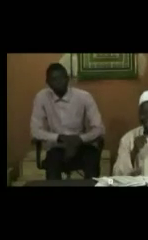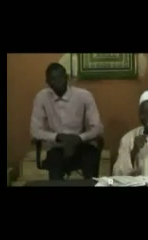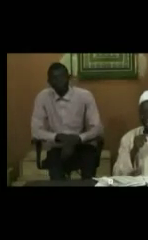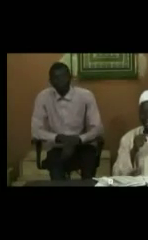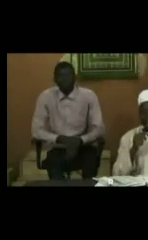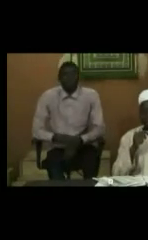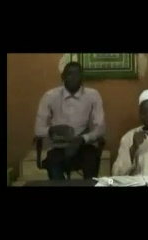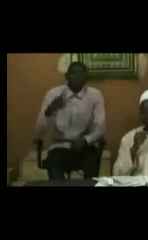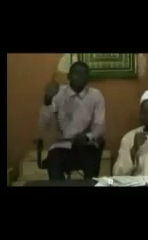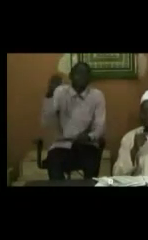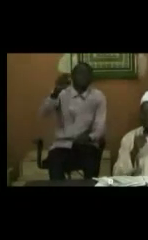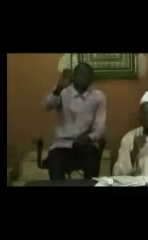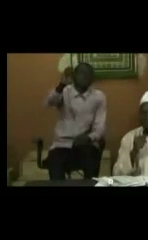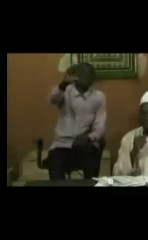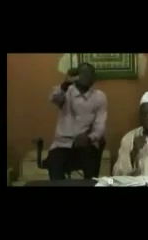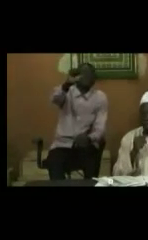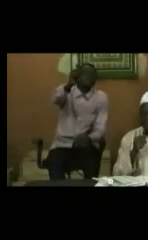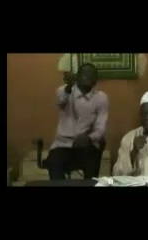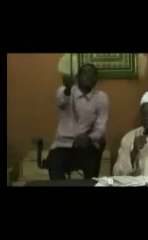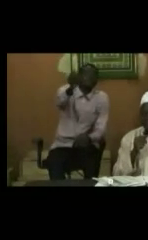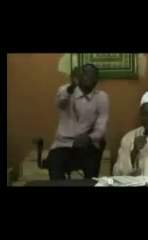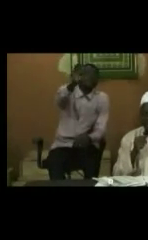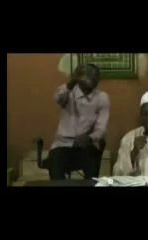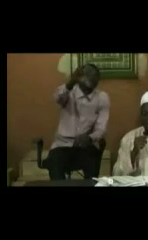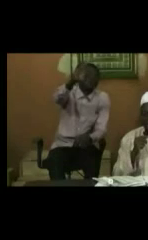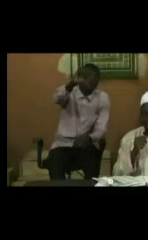omade sikun